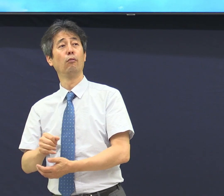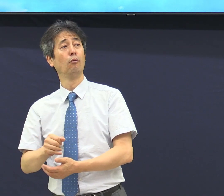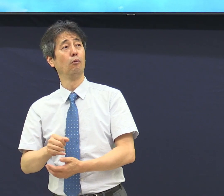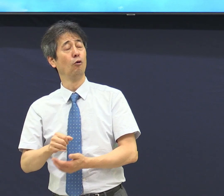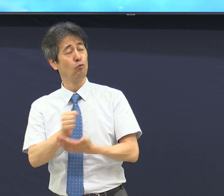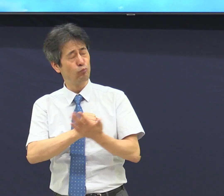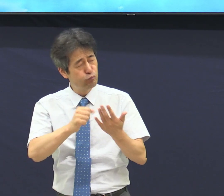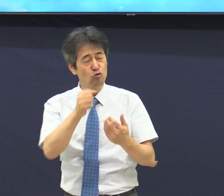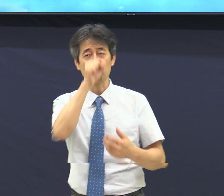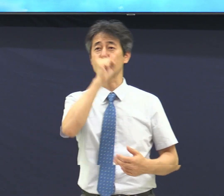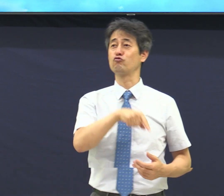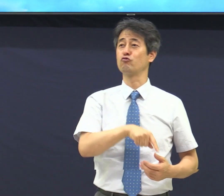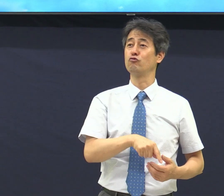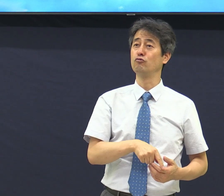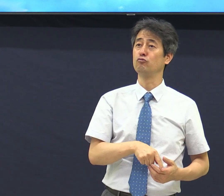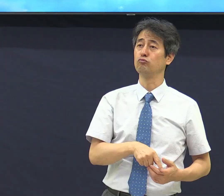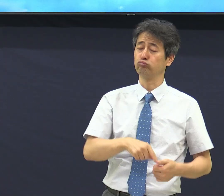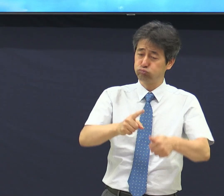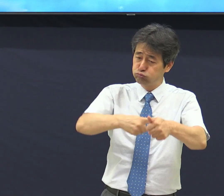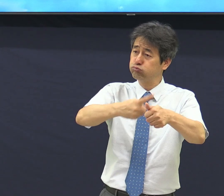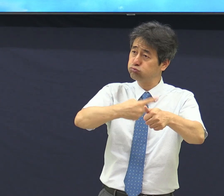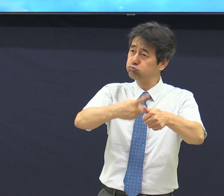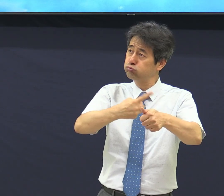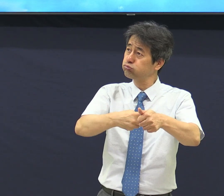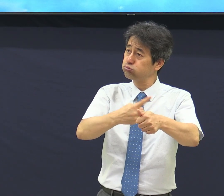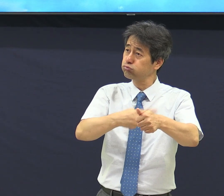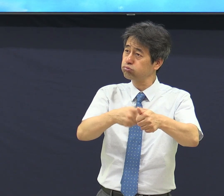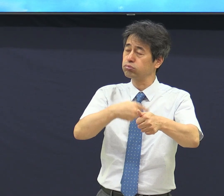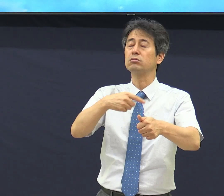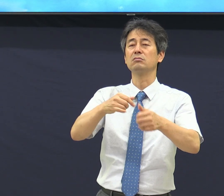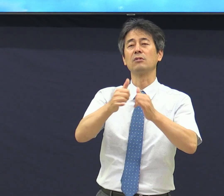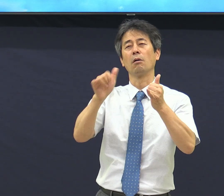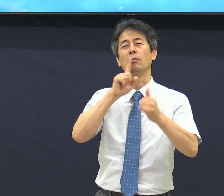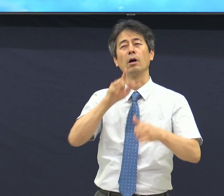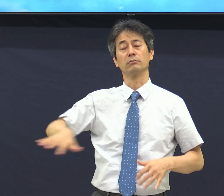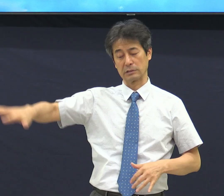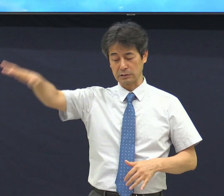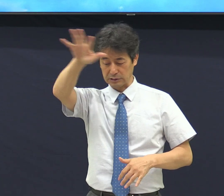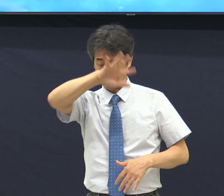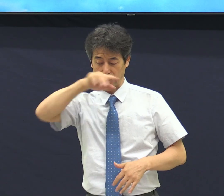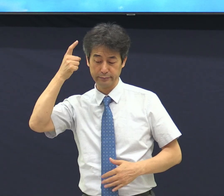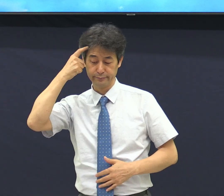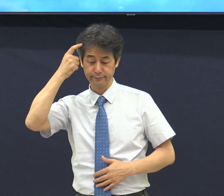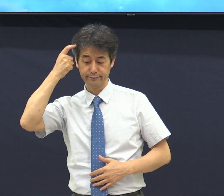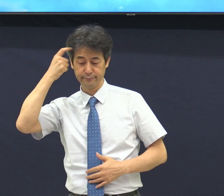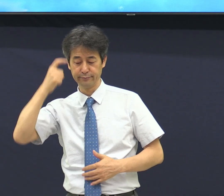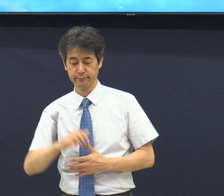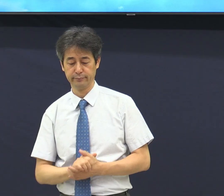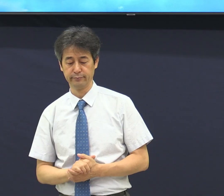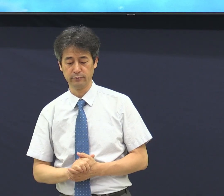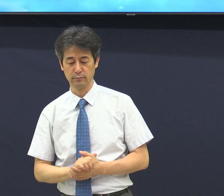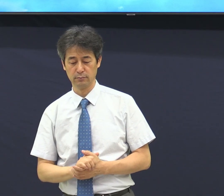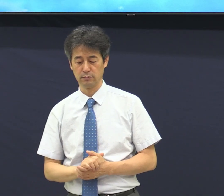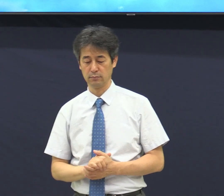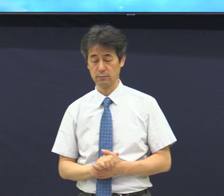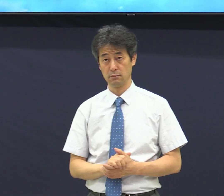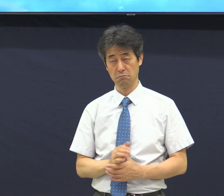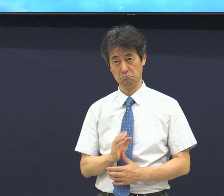살다가 보면 운이 나쁠 때도 있고 운이 좋을 때도 있고 그것은 자연스럽게 그냥 이루어지는 거라고 사람들은 생각할 수 있습니다.